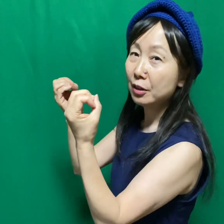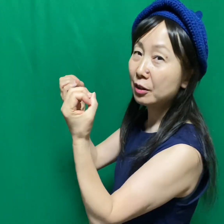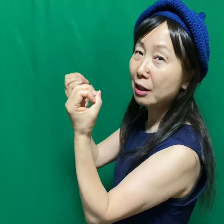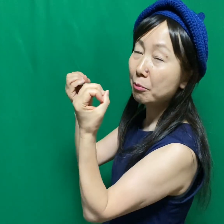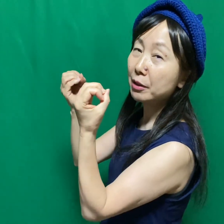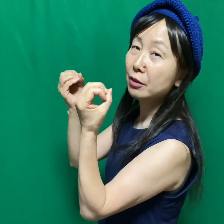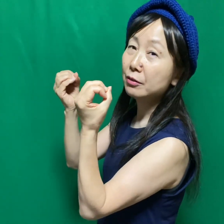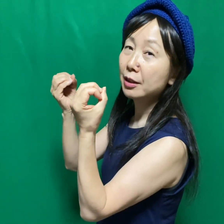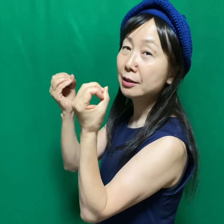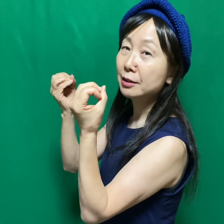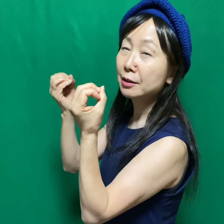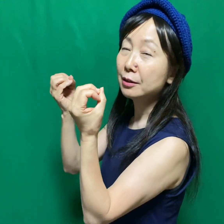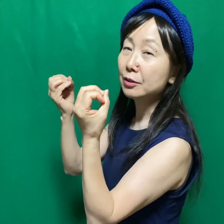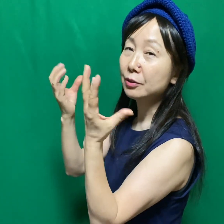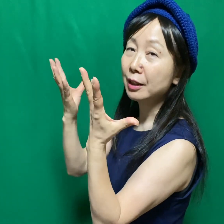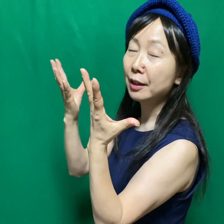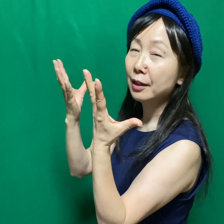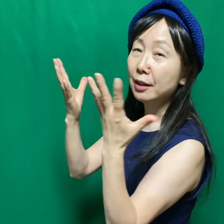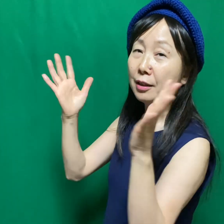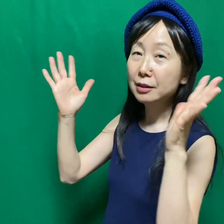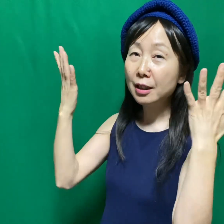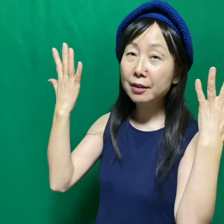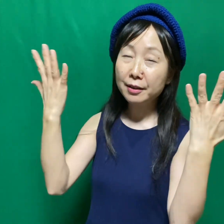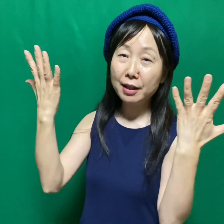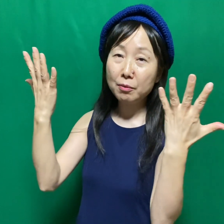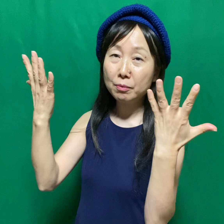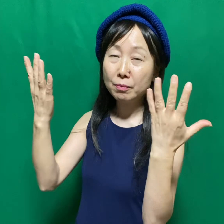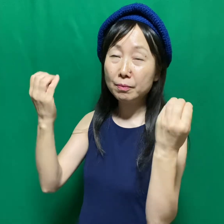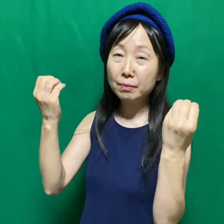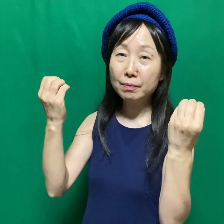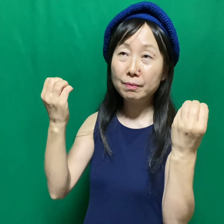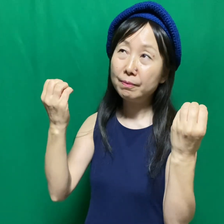溜めてる感じなんですよね。じゃんけん、